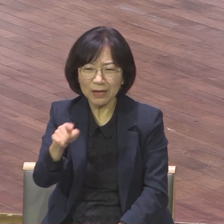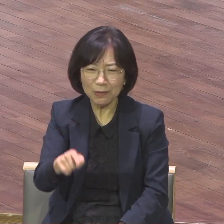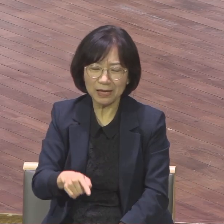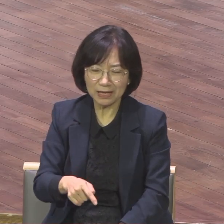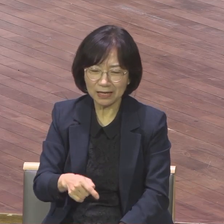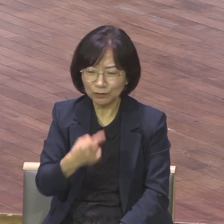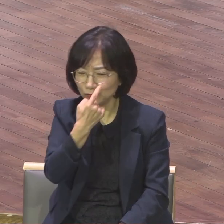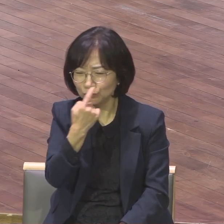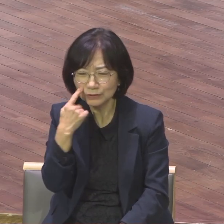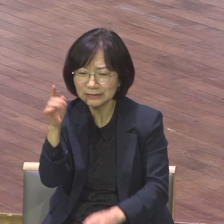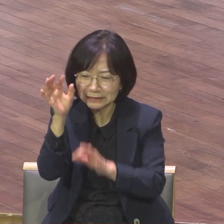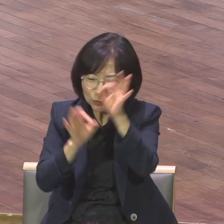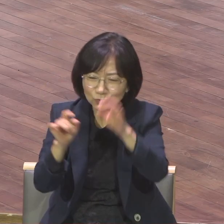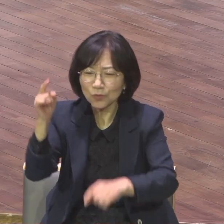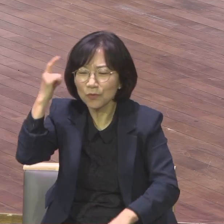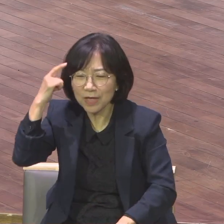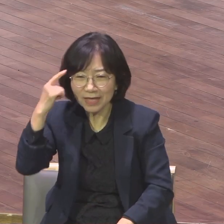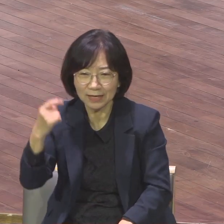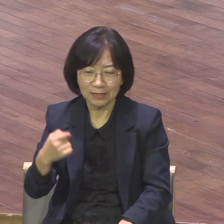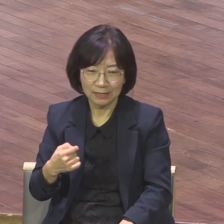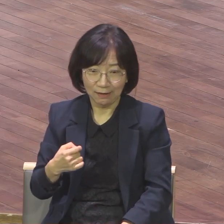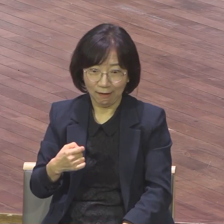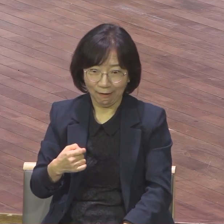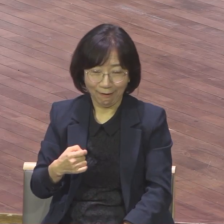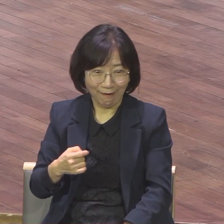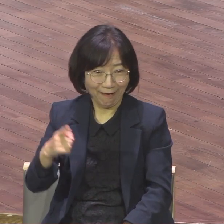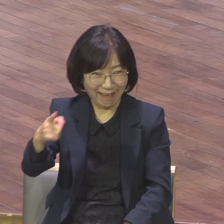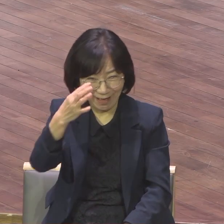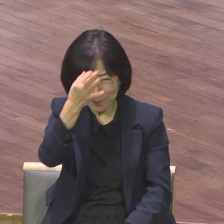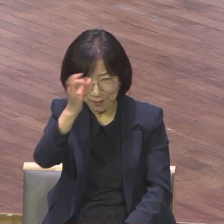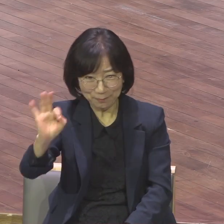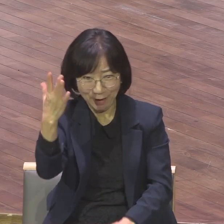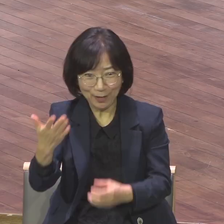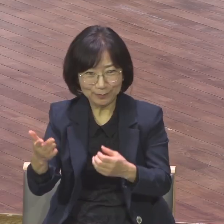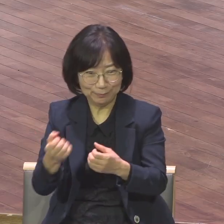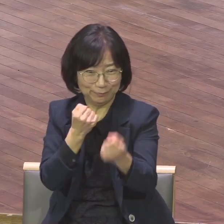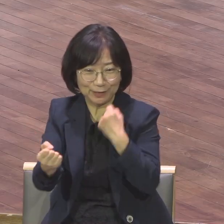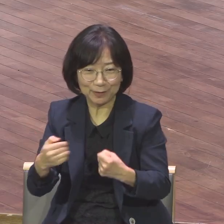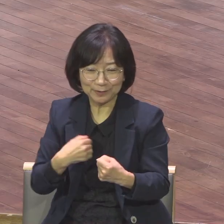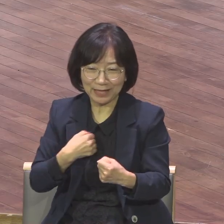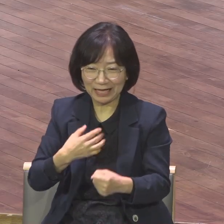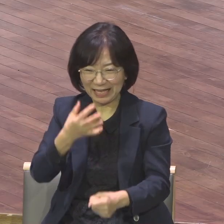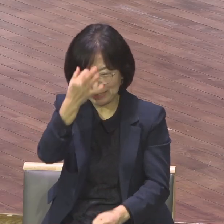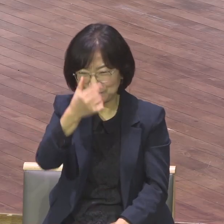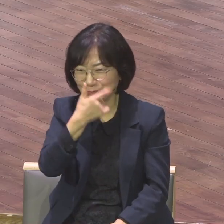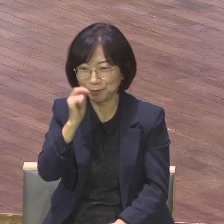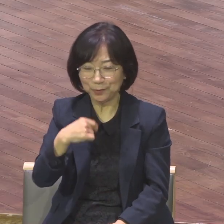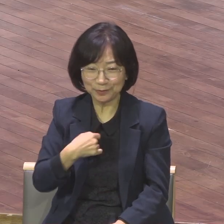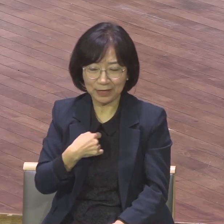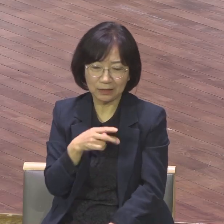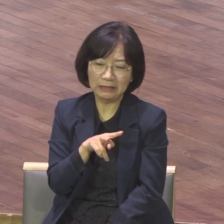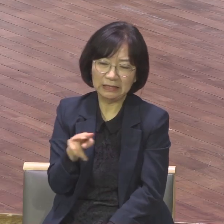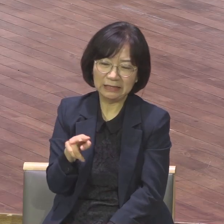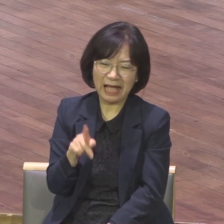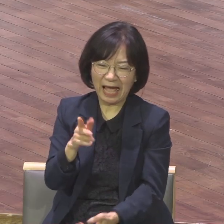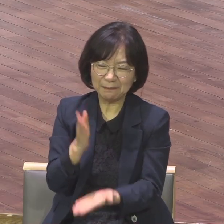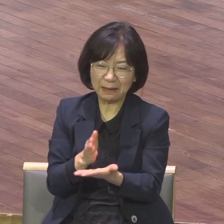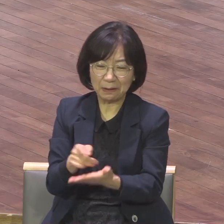보나 내 꼴에 그 고수들의 그 평가를 하고 있어 내가 어떻게 저놓지 일어나야